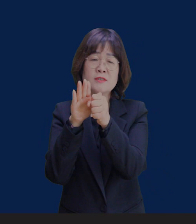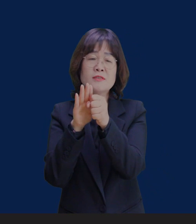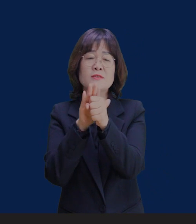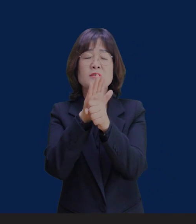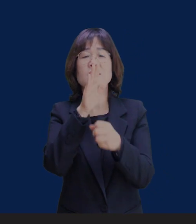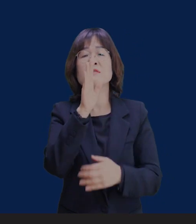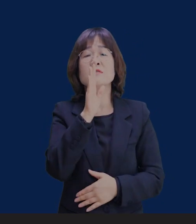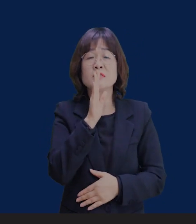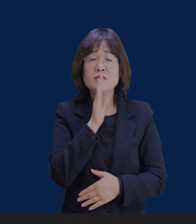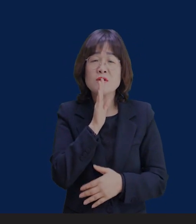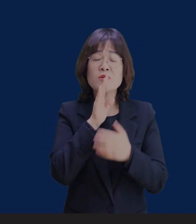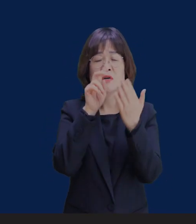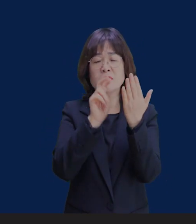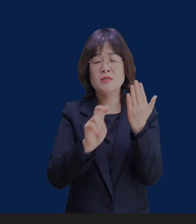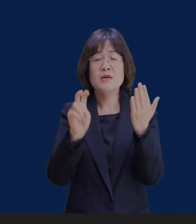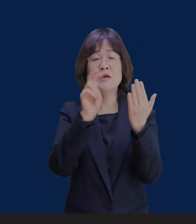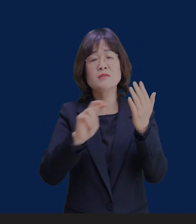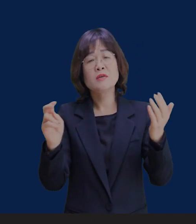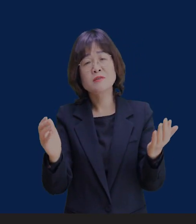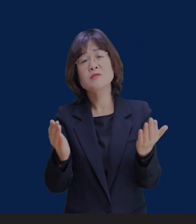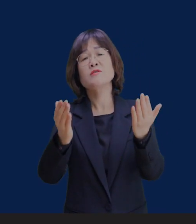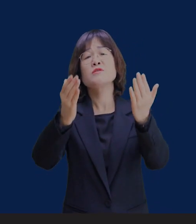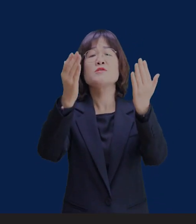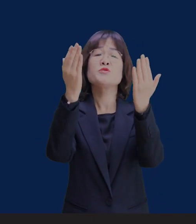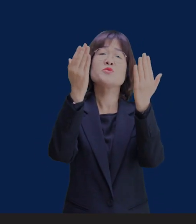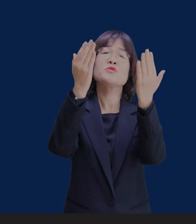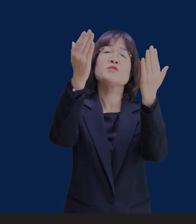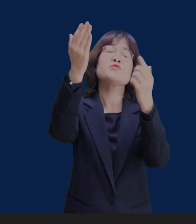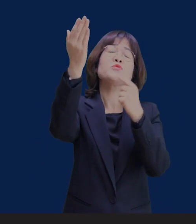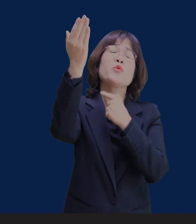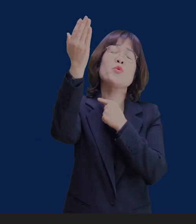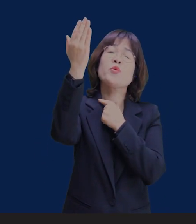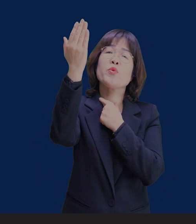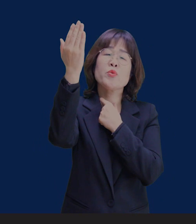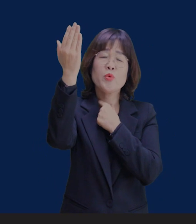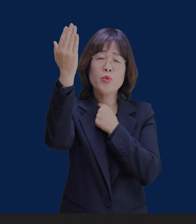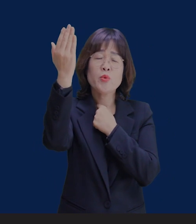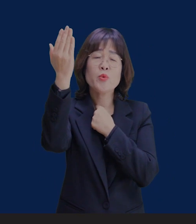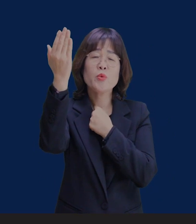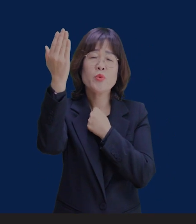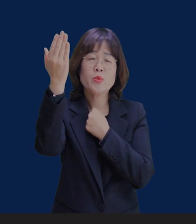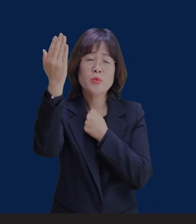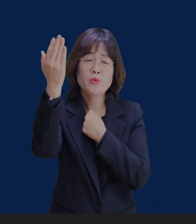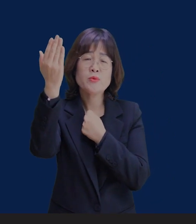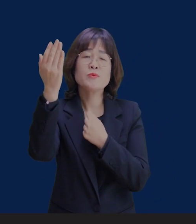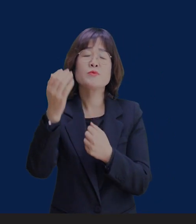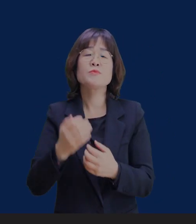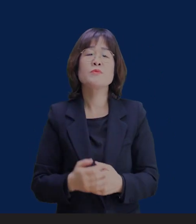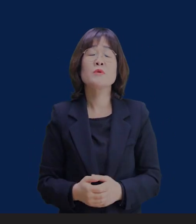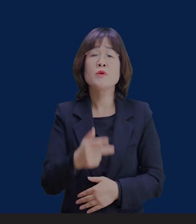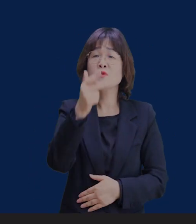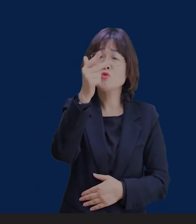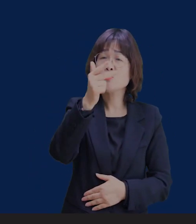주의 사랑을 진정한 찬양 드릴 수 있도록. 다시 한